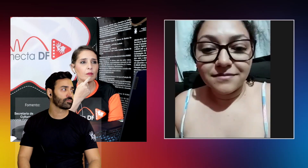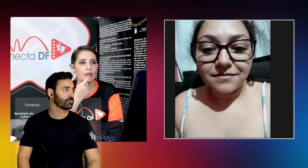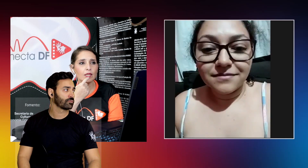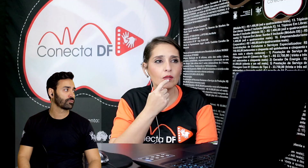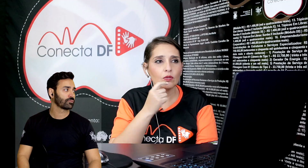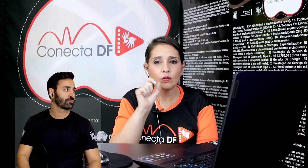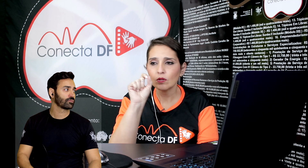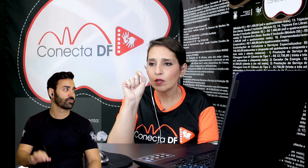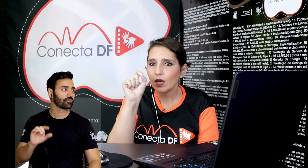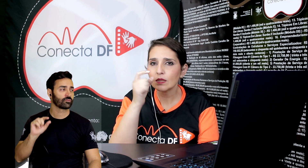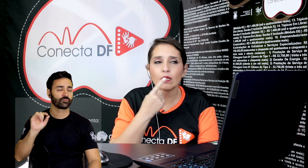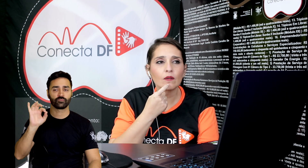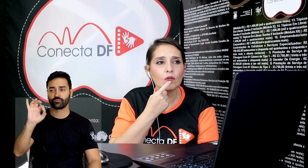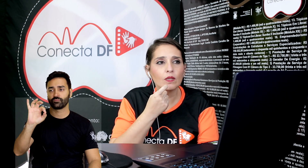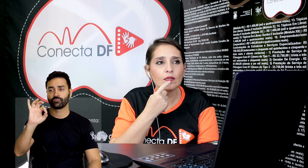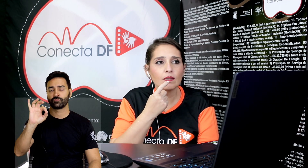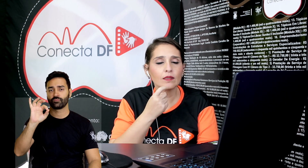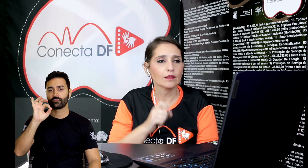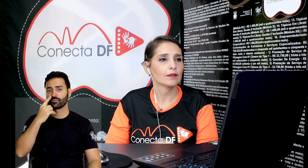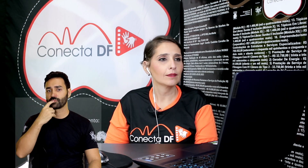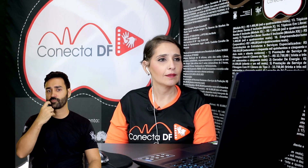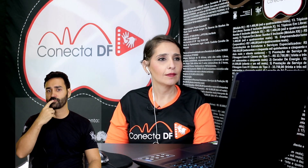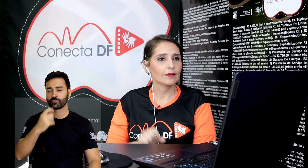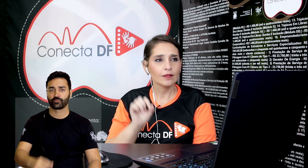Pequenininho vermelho. Acerola.